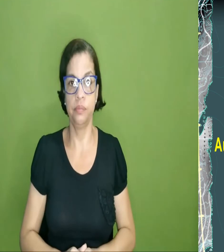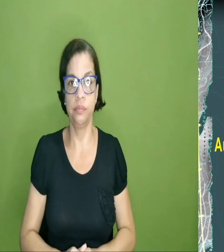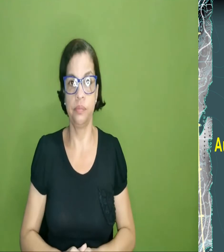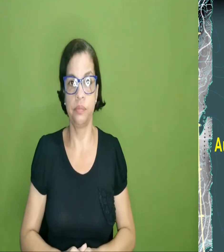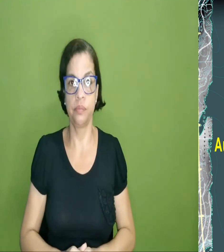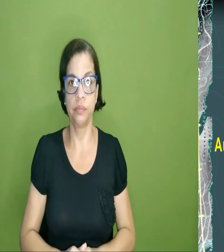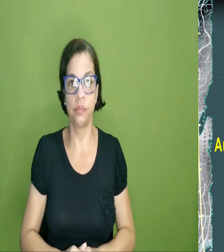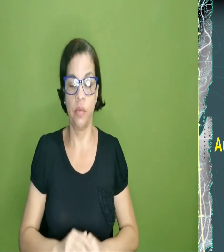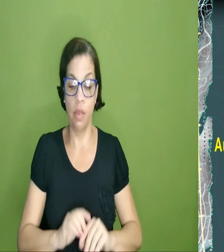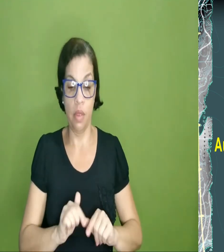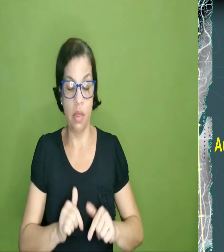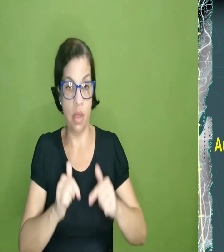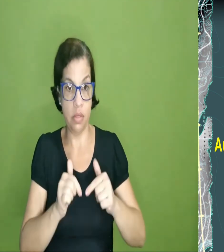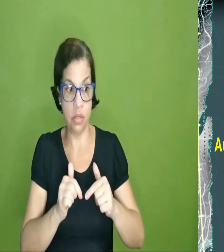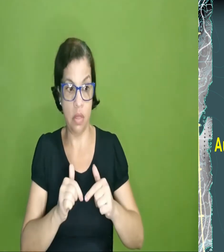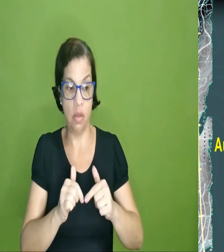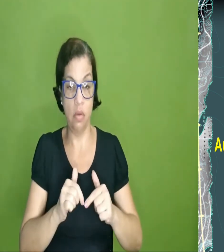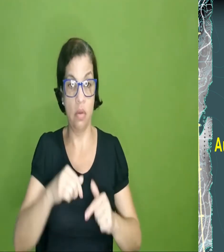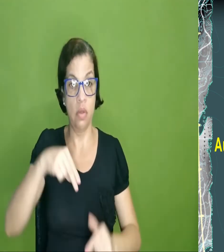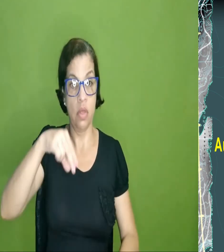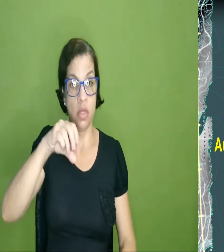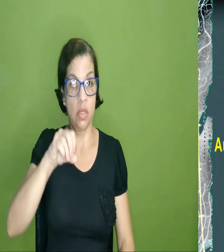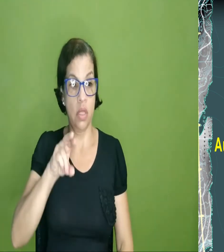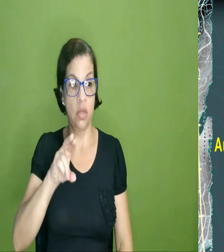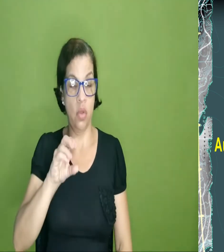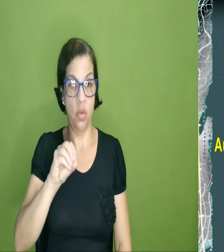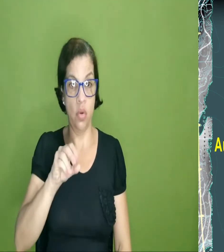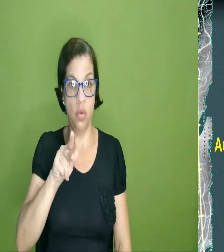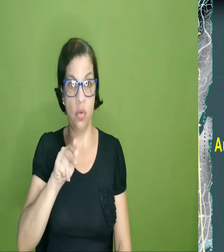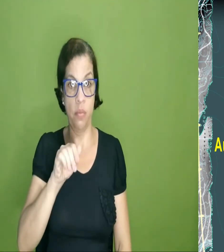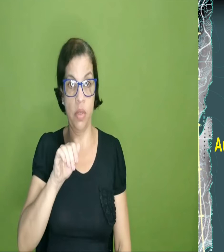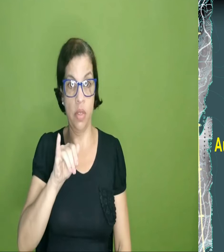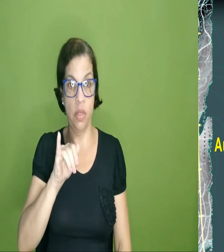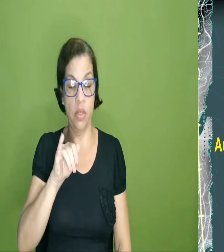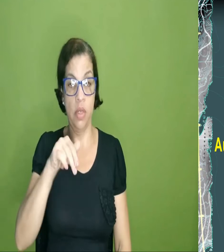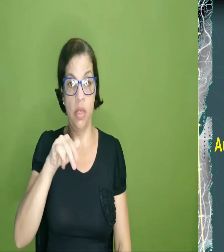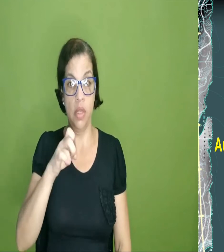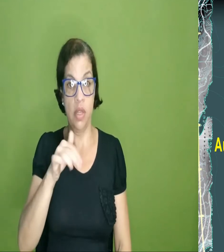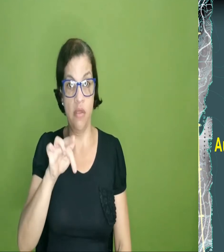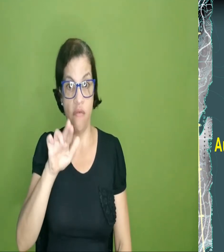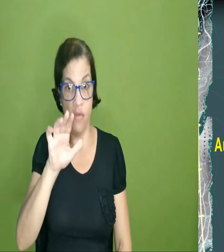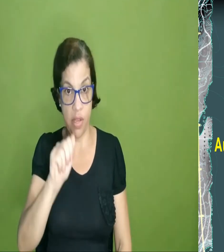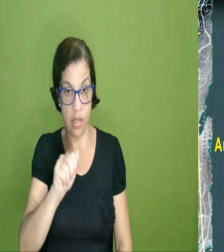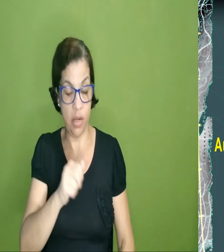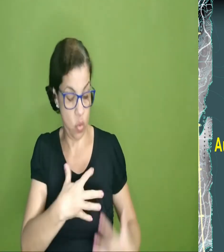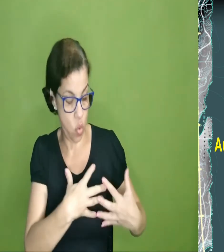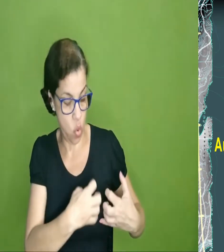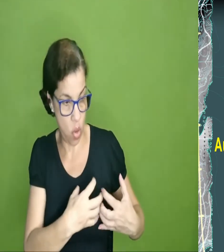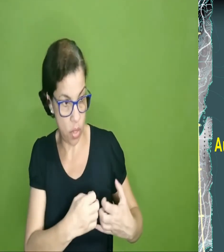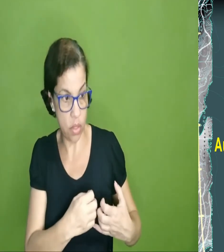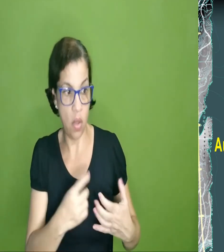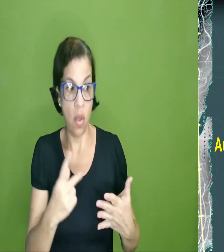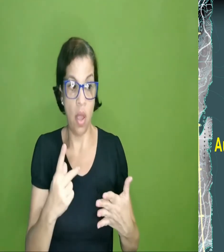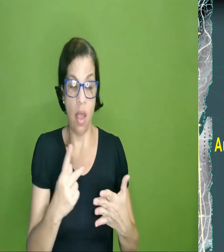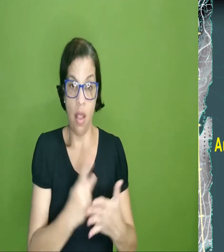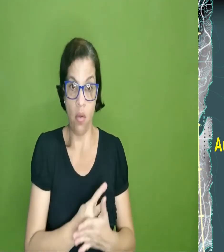E a ação da norepinefrina sobre os receptores beta-1 cardíacos levam a um efeito cronotrópico